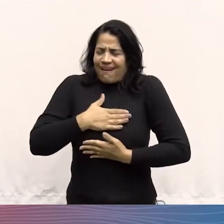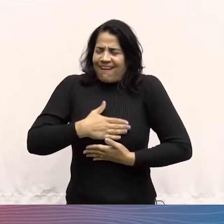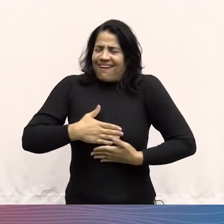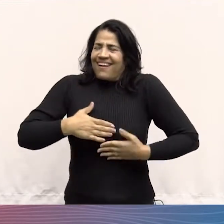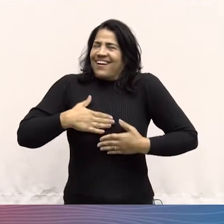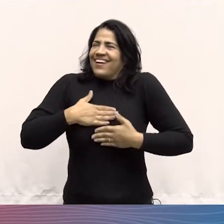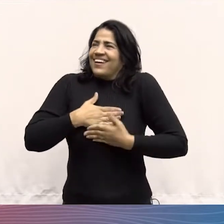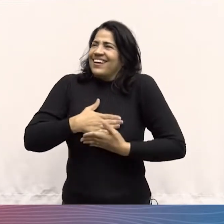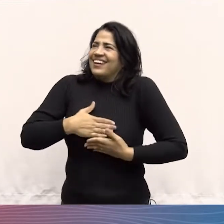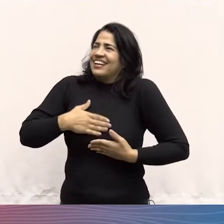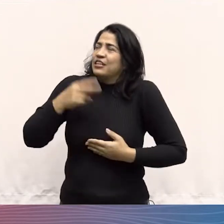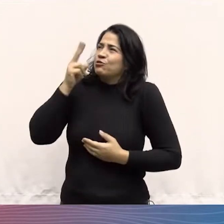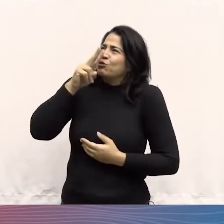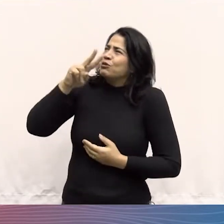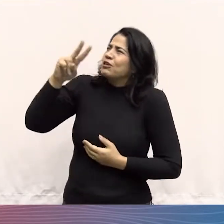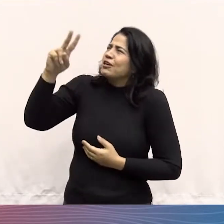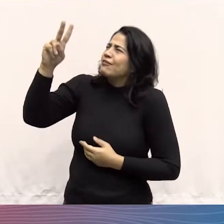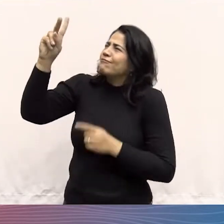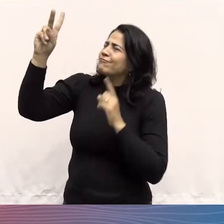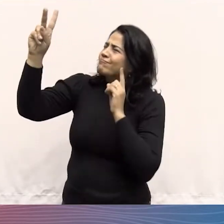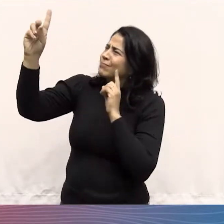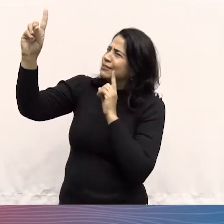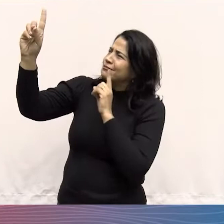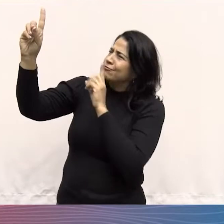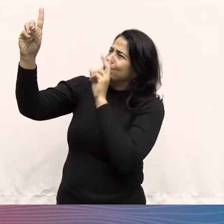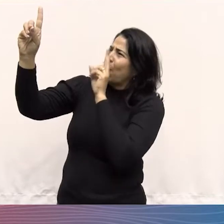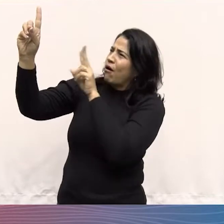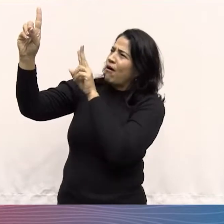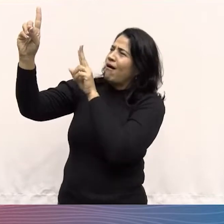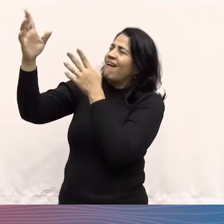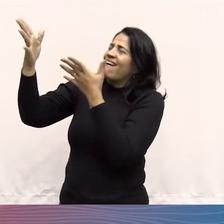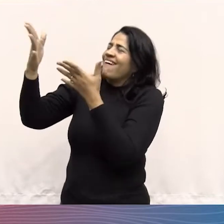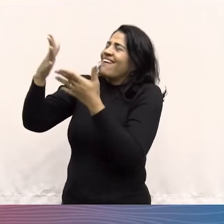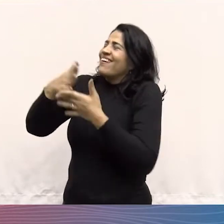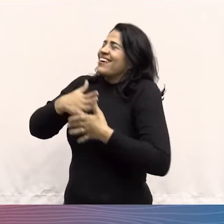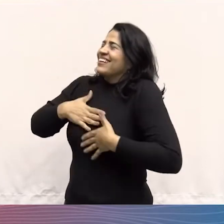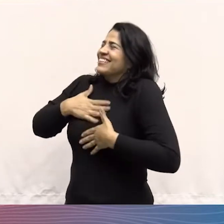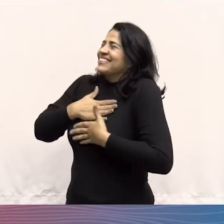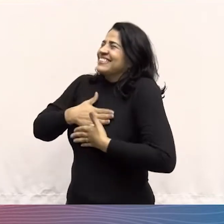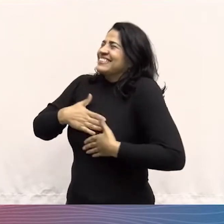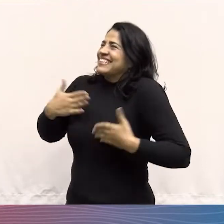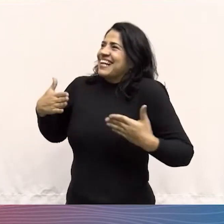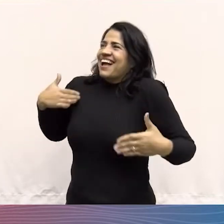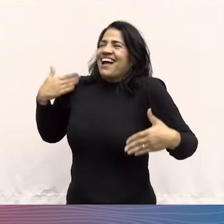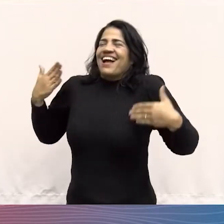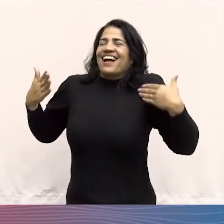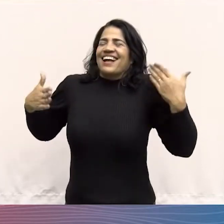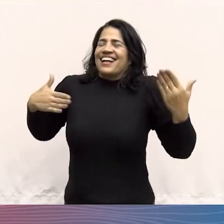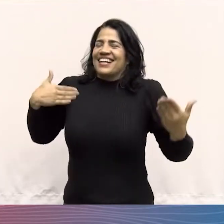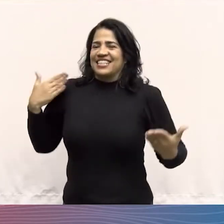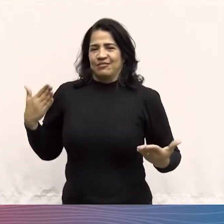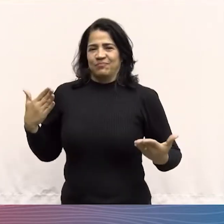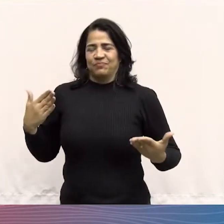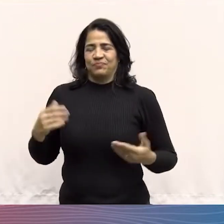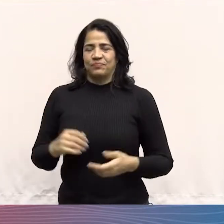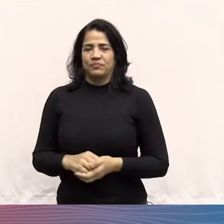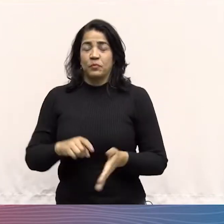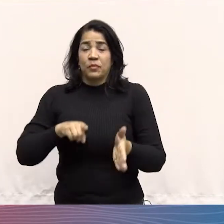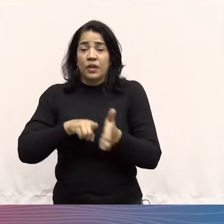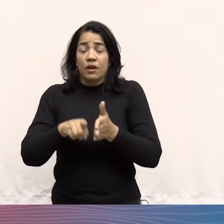não precisavam de outras coisas. Deus era alegria para eles. Você não está alegre